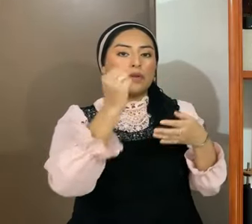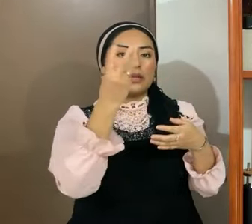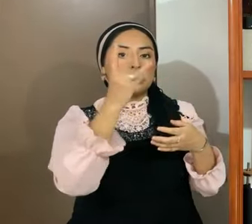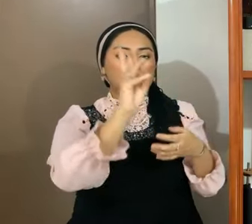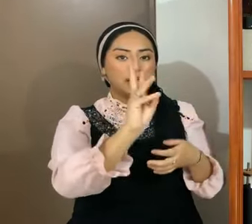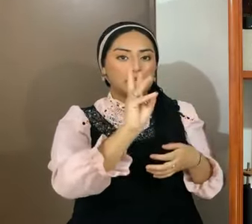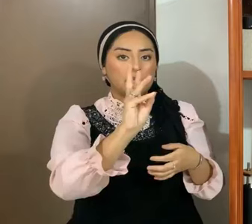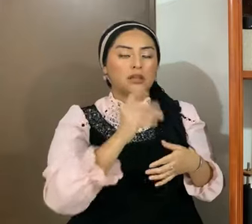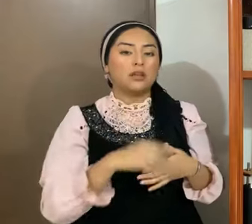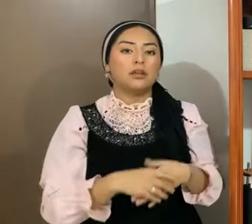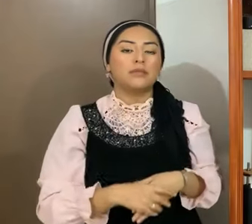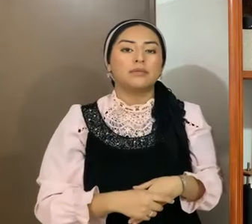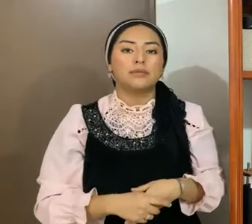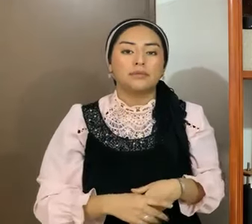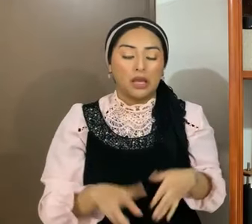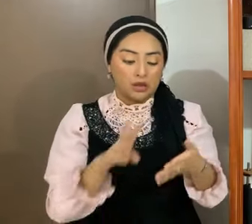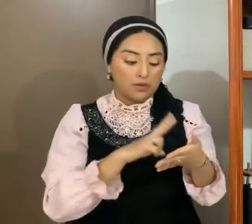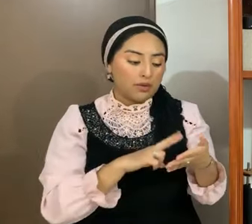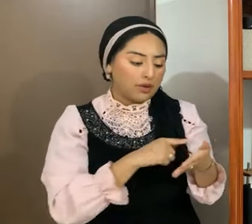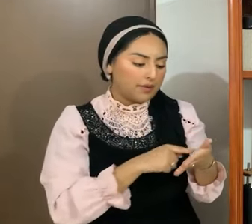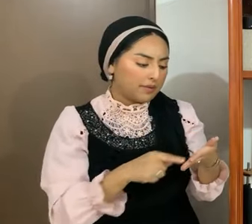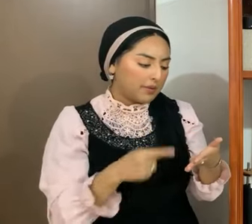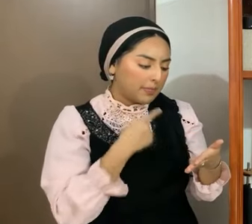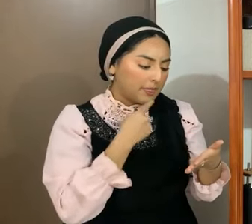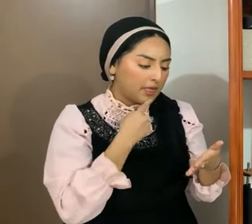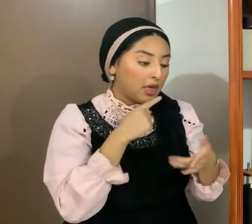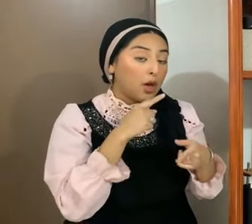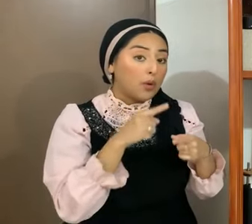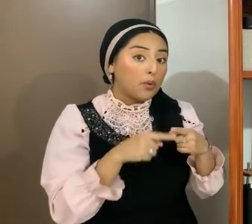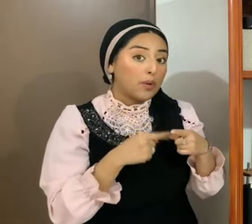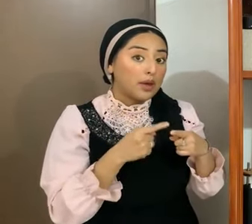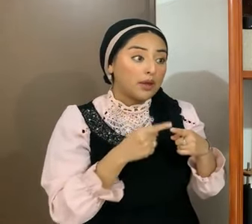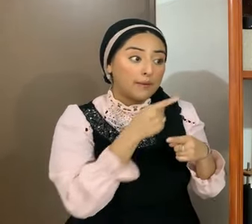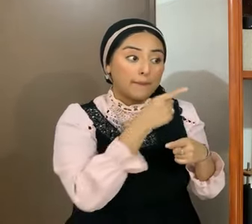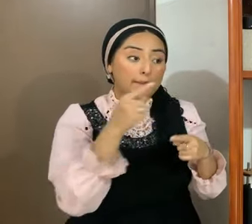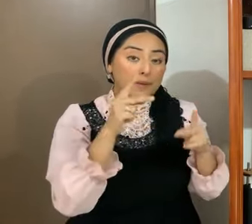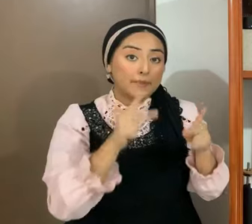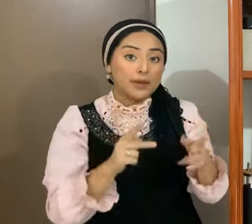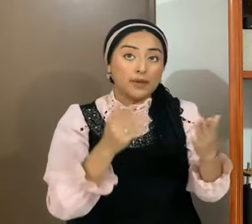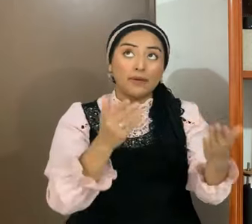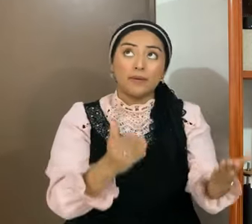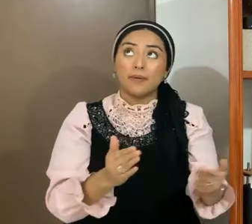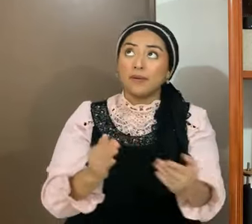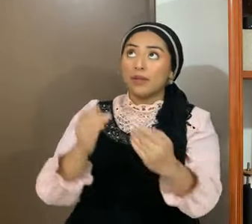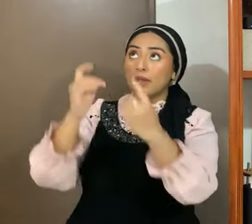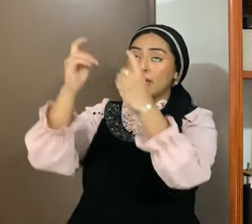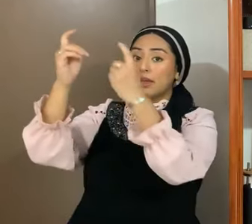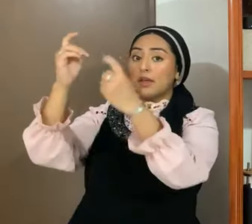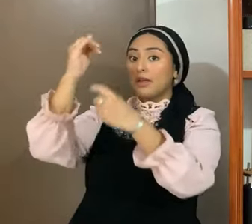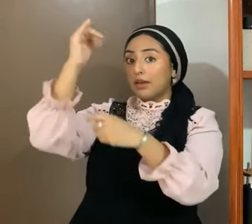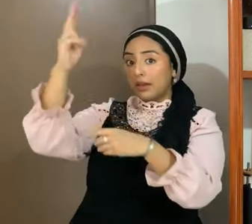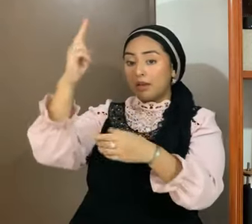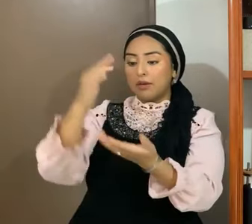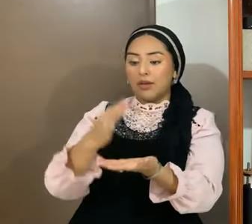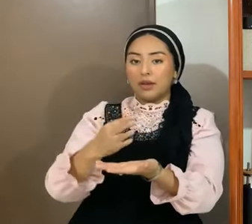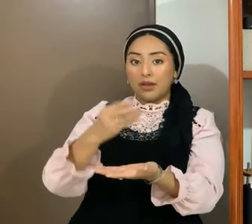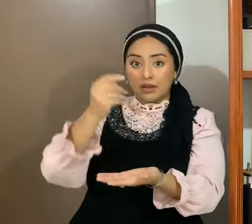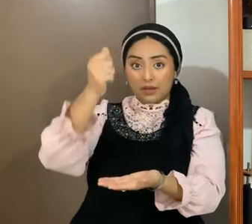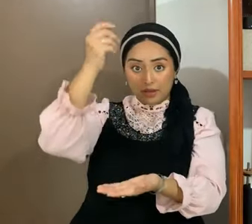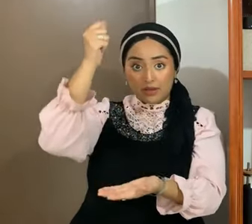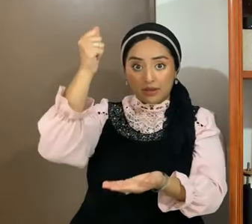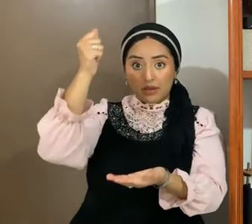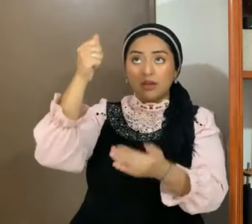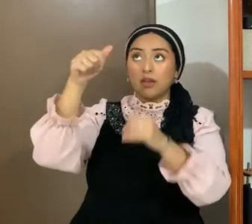del 1 al 16. Les leo la primera parte. Cuando alguna persona ofrece oblación, ahí está, oblación,